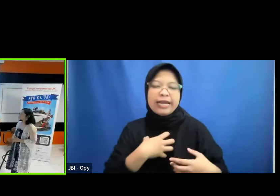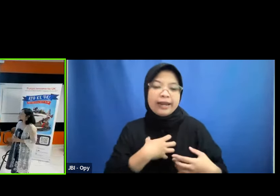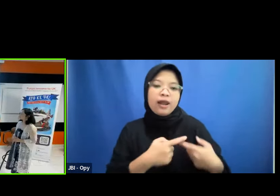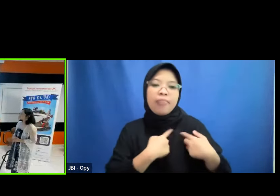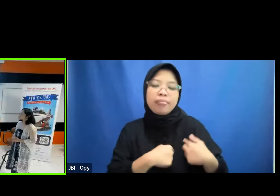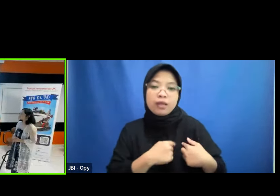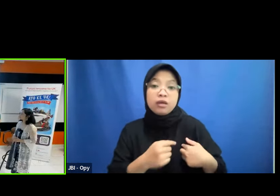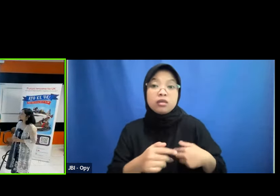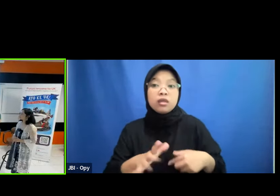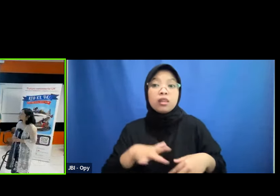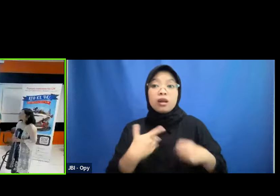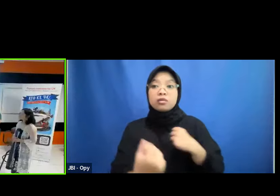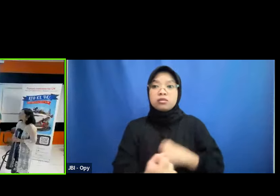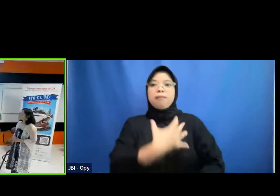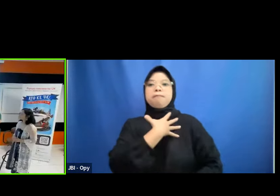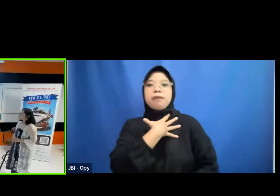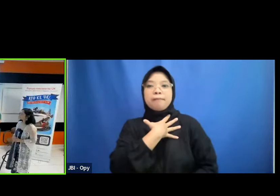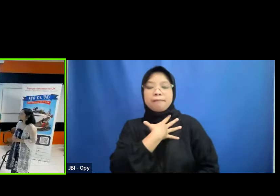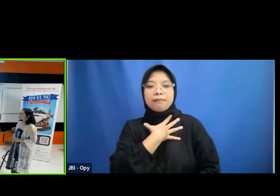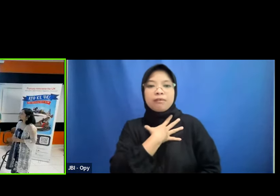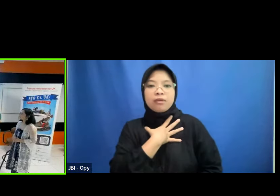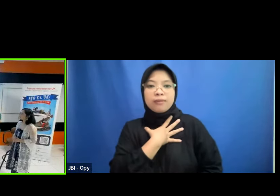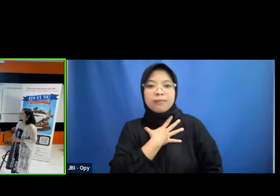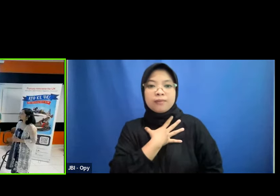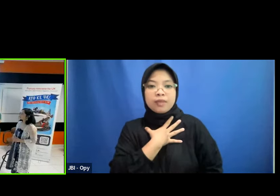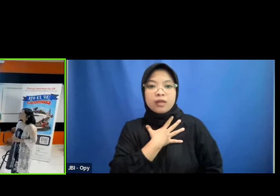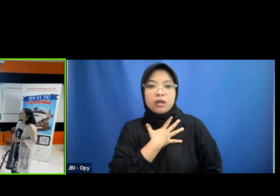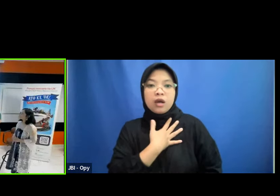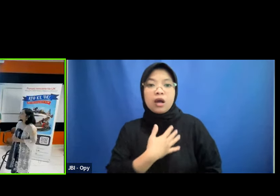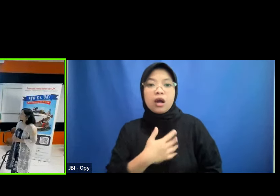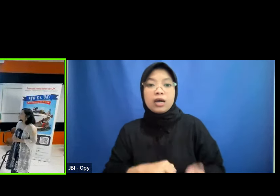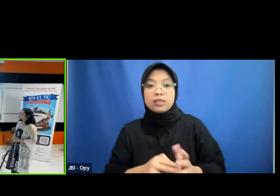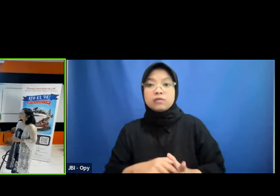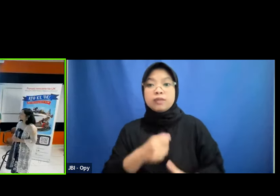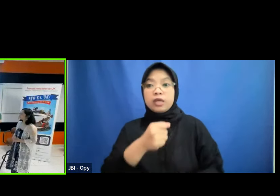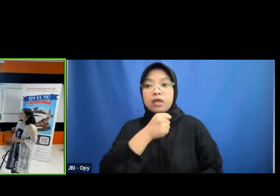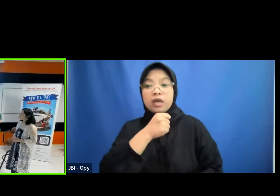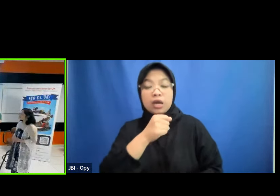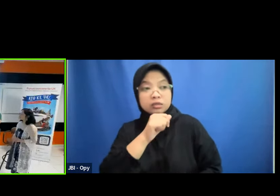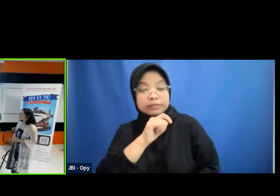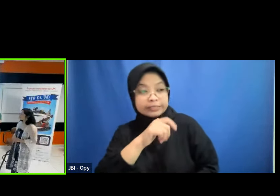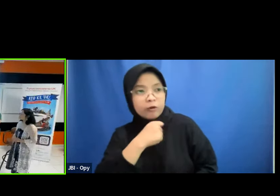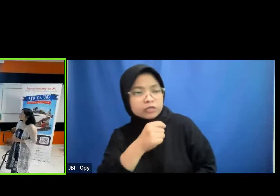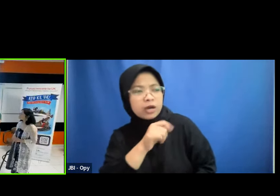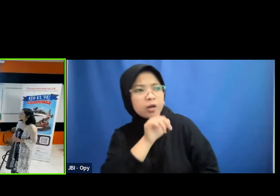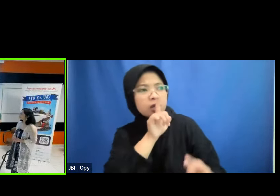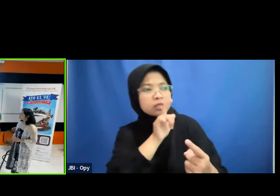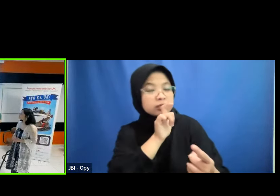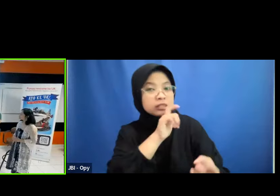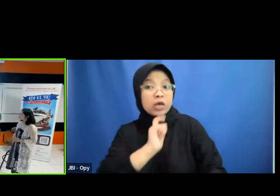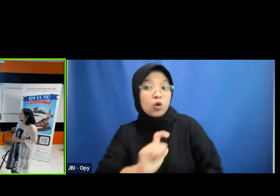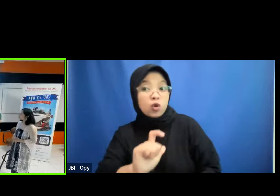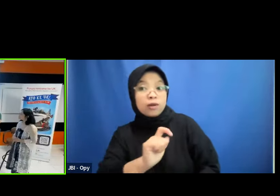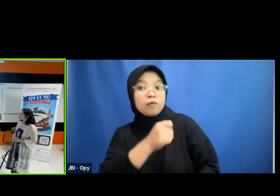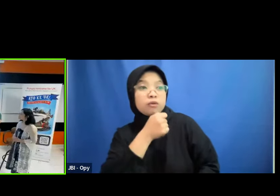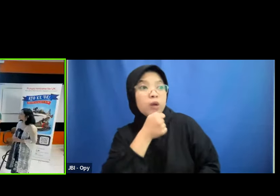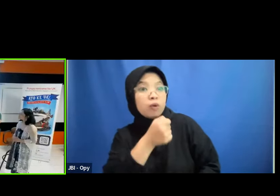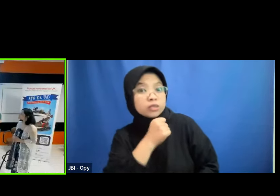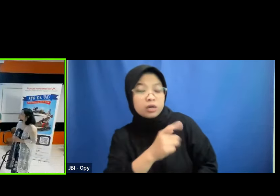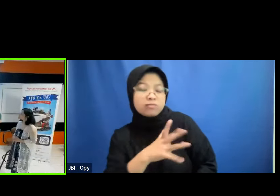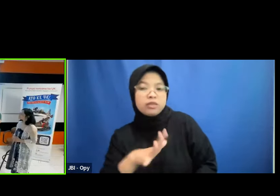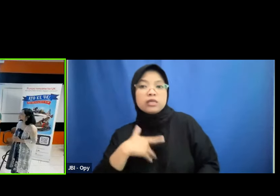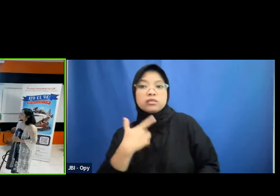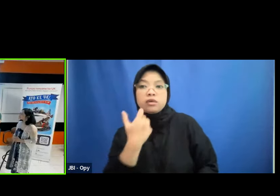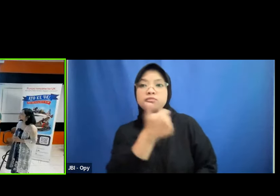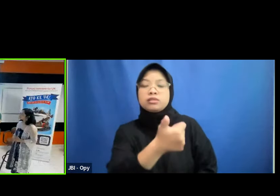kerasa kok frekuensinya enggak harus berbunga-bunga kita bisa ngerasa gitu ya jadi ee balik lagi ke tadi ya ke